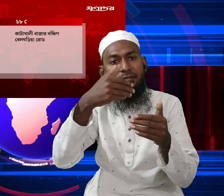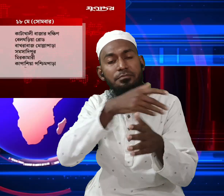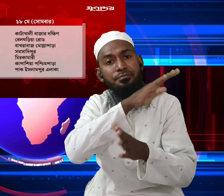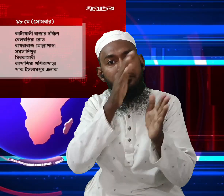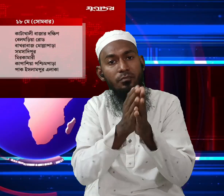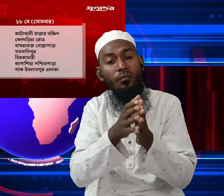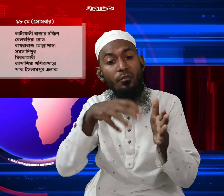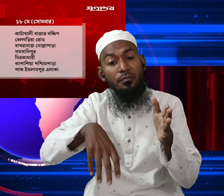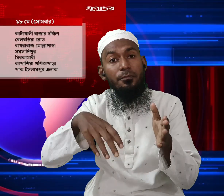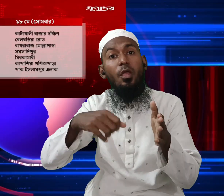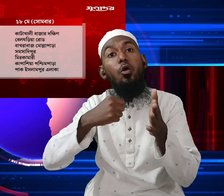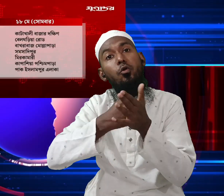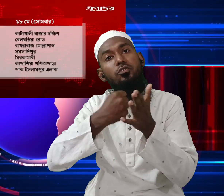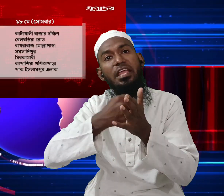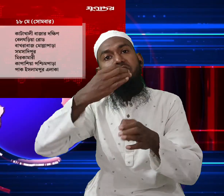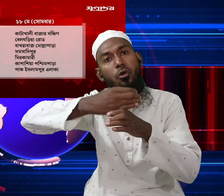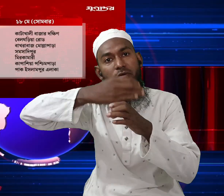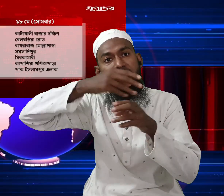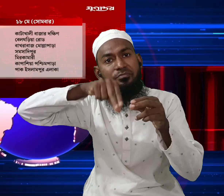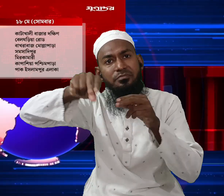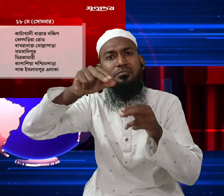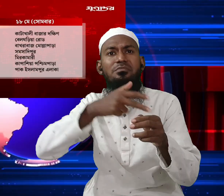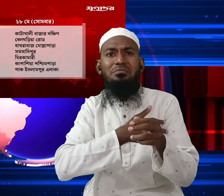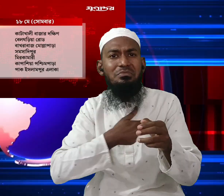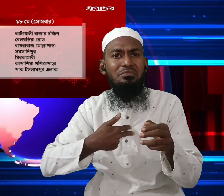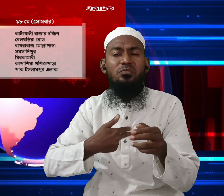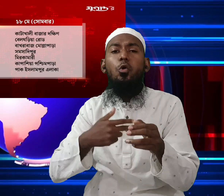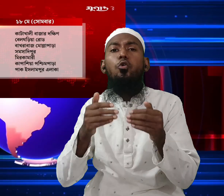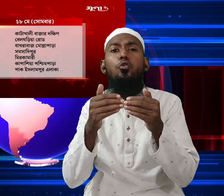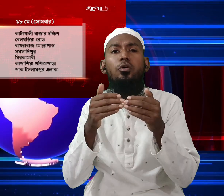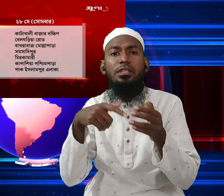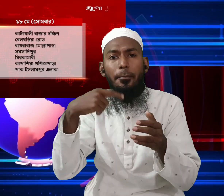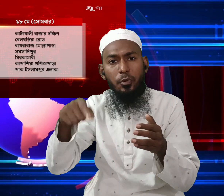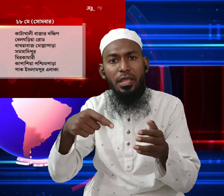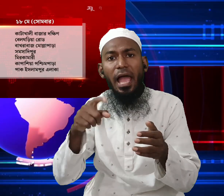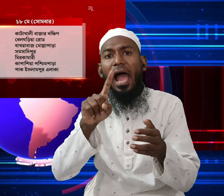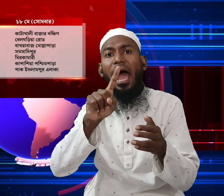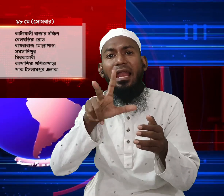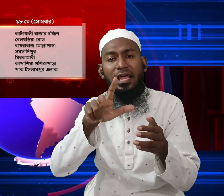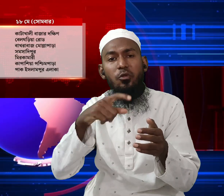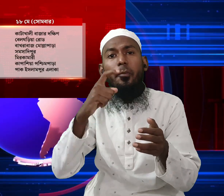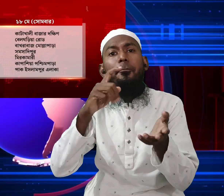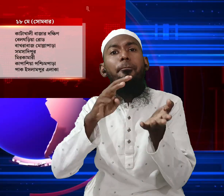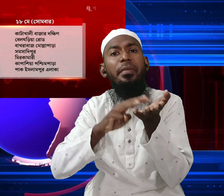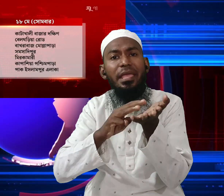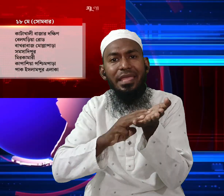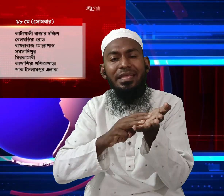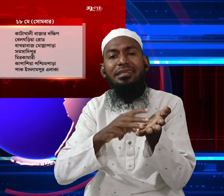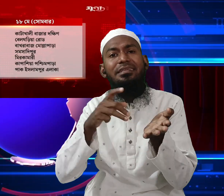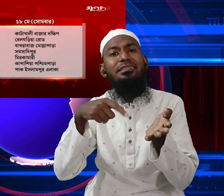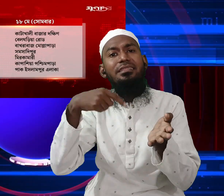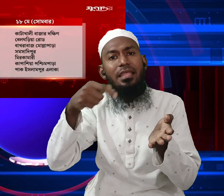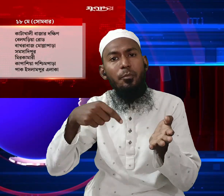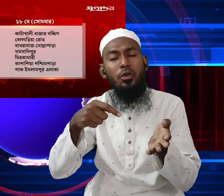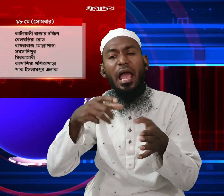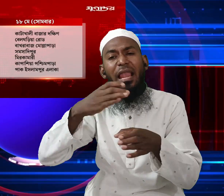১৮ মে সোমবার বিদ্যুৎ থাকছে না কাটাখালী বাজার দক্ষিণ, বেলঘরিয়া রোড, বাখরাবাজ মোল্লাপাড়া, শমশাদীপুর,